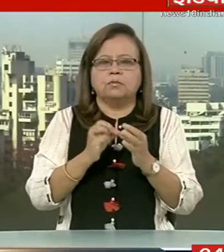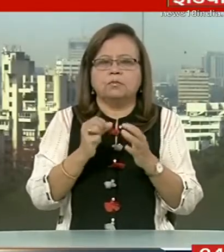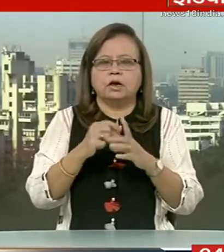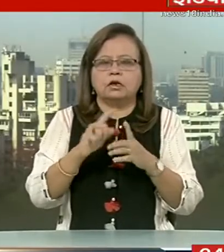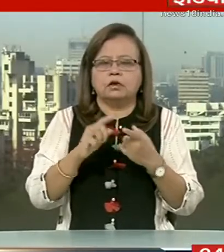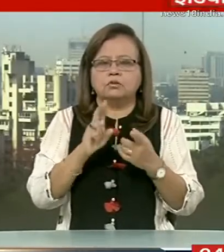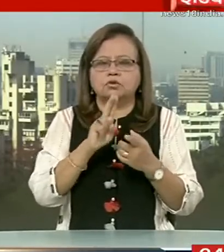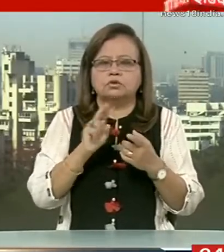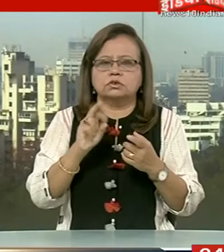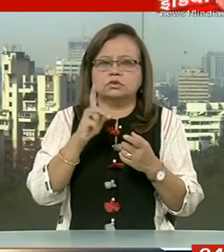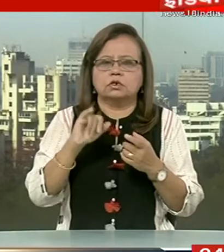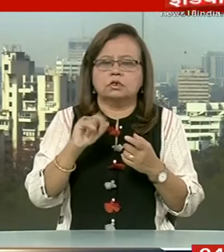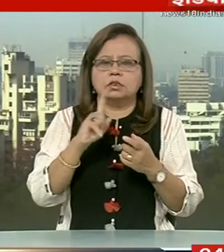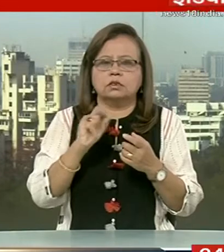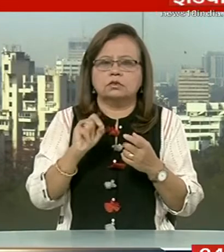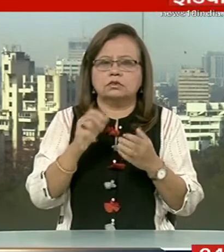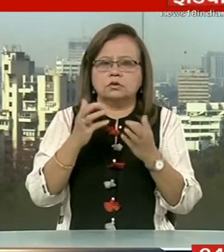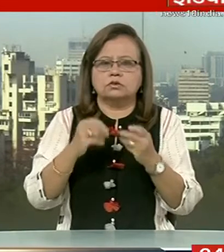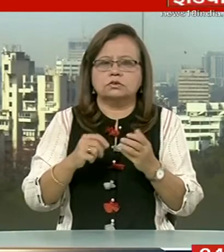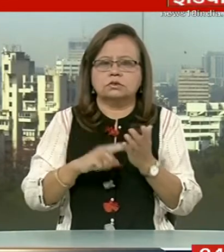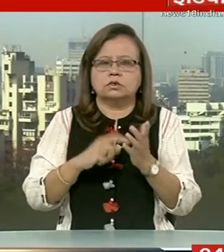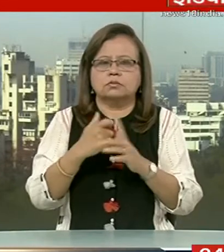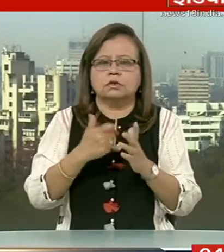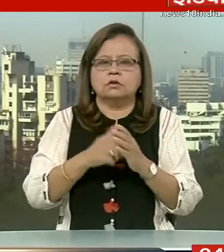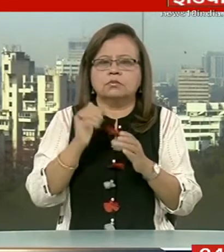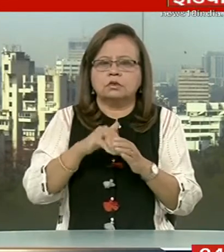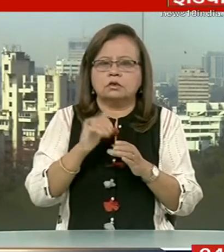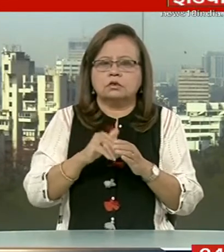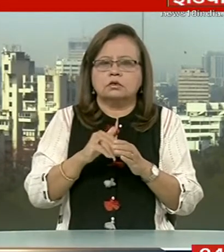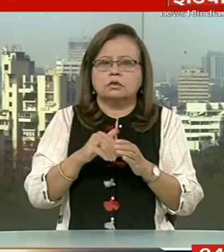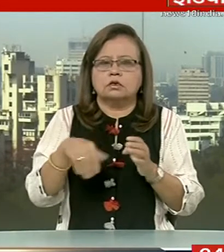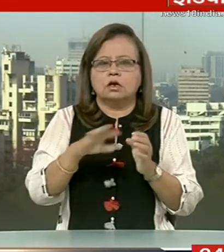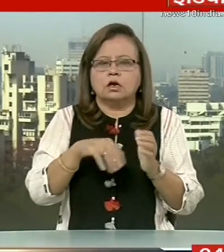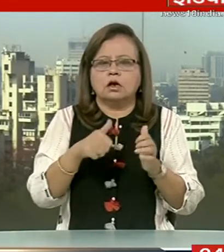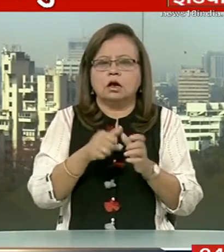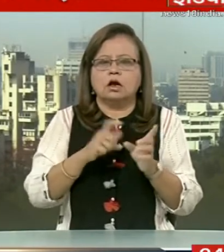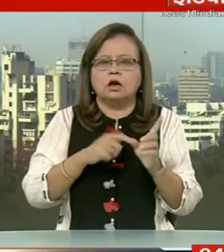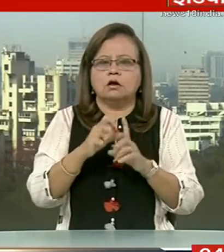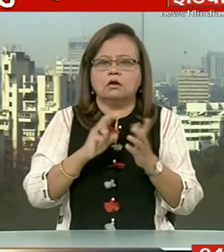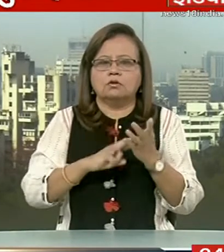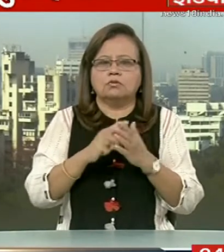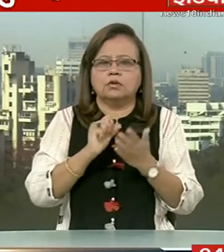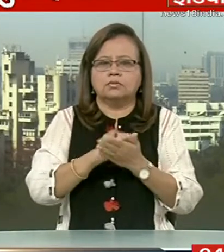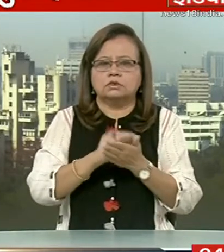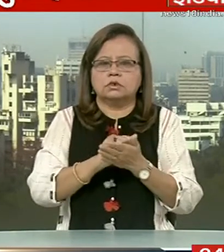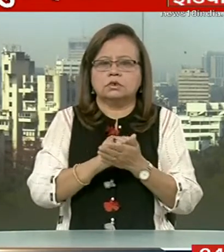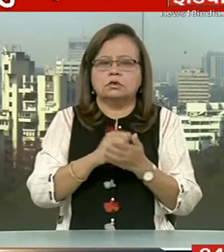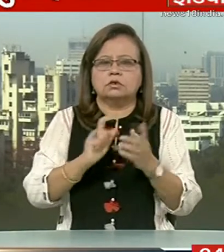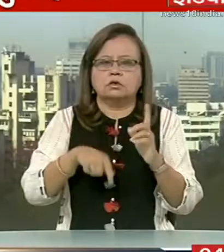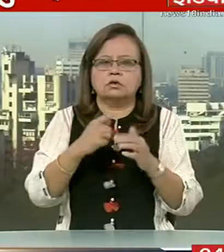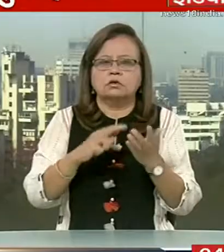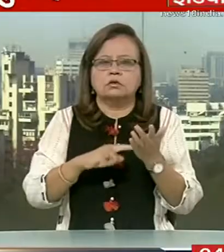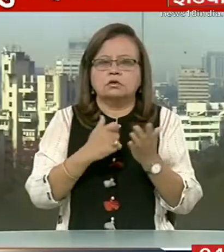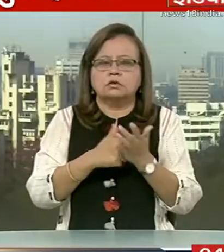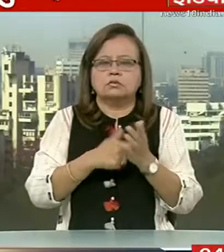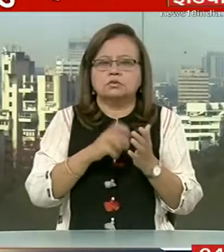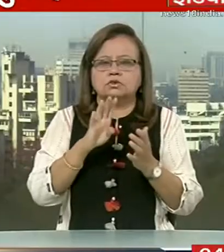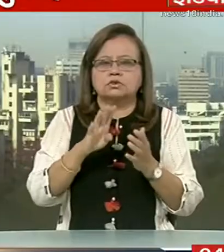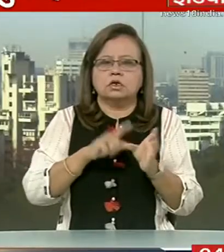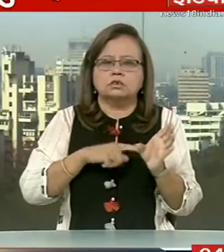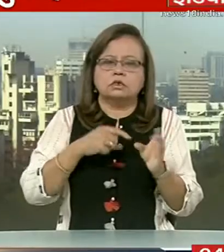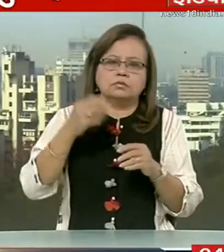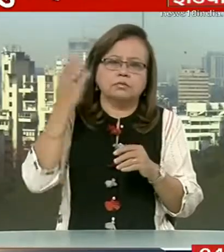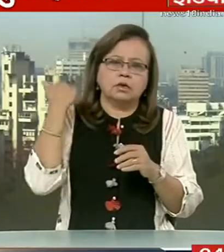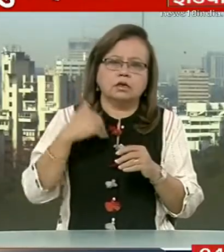2016 में 10 अंकों से फ्रॉम के लिए मतदान करने वाले राज्य आयोगों में प्रचार किया यह जो हमने चार